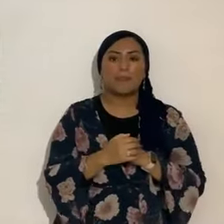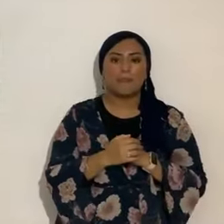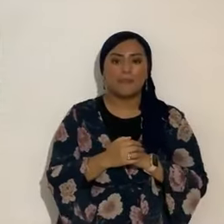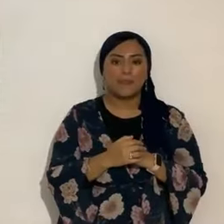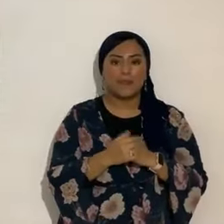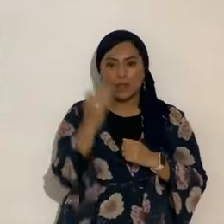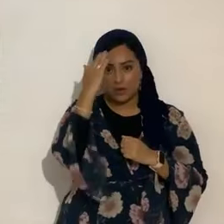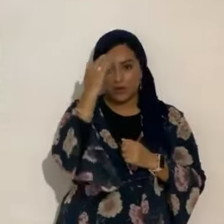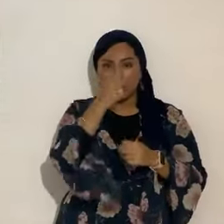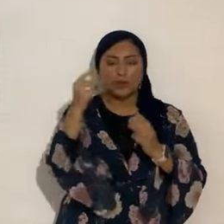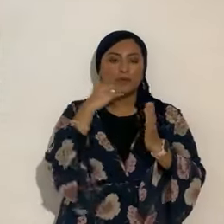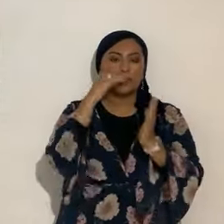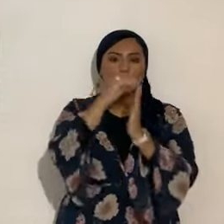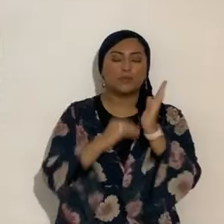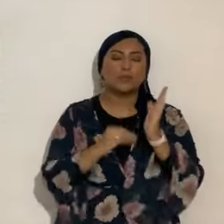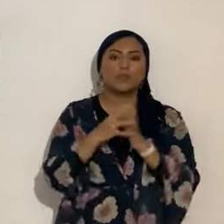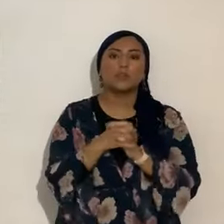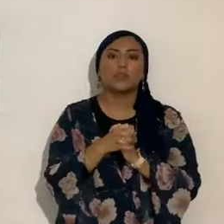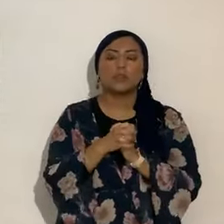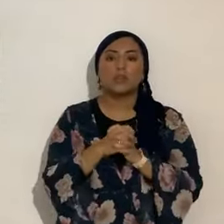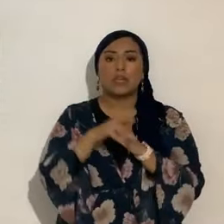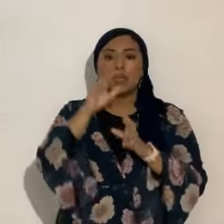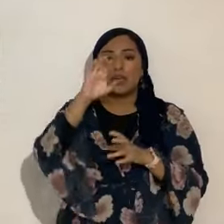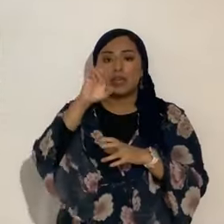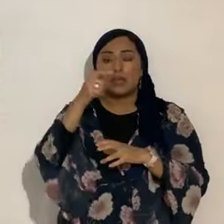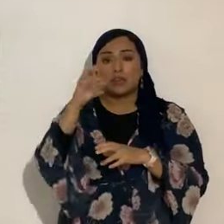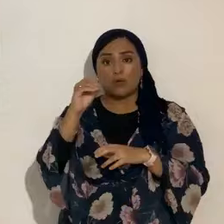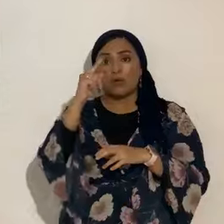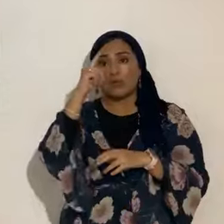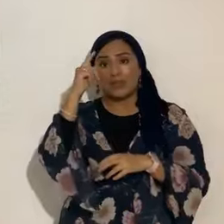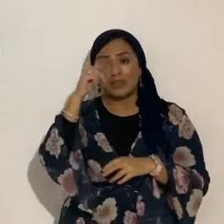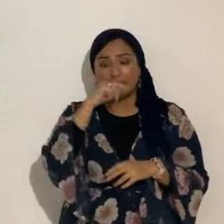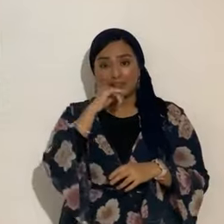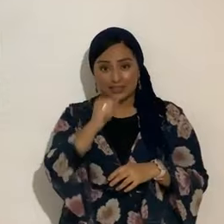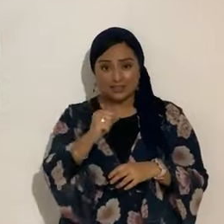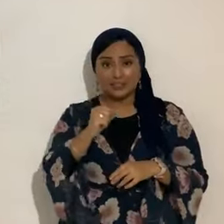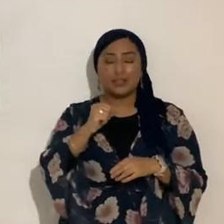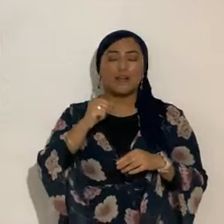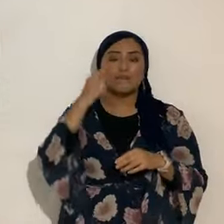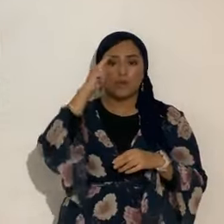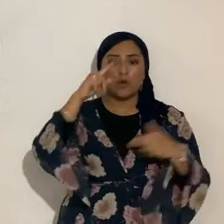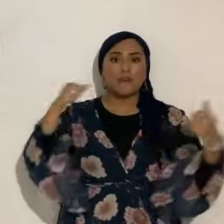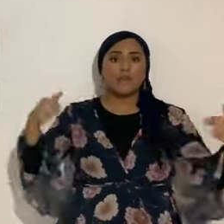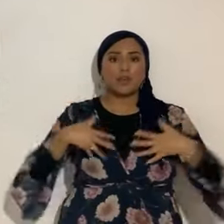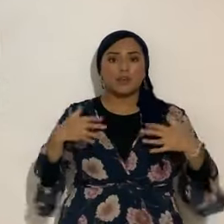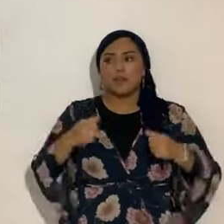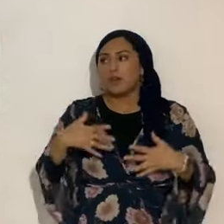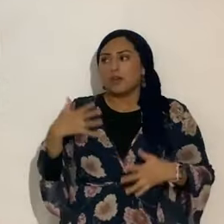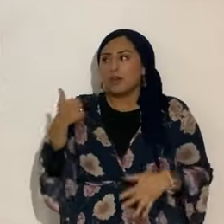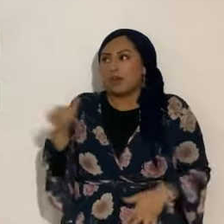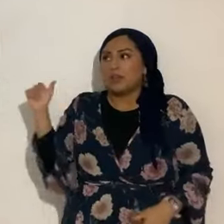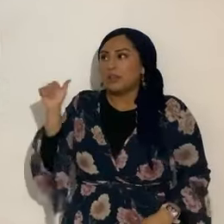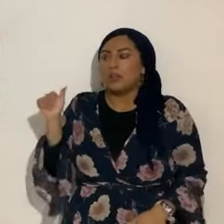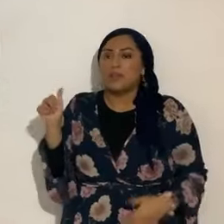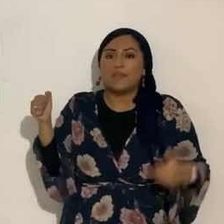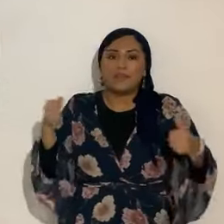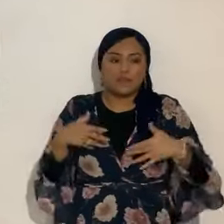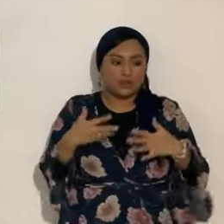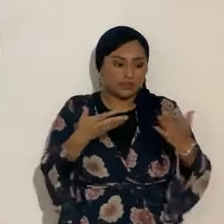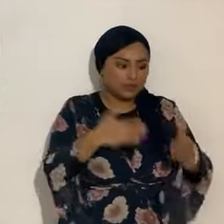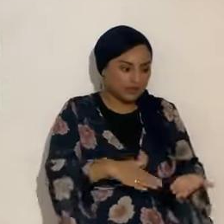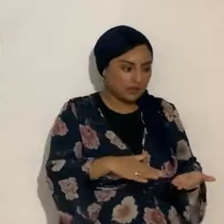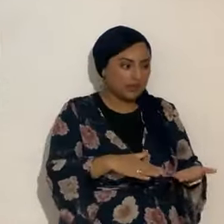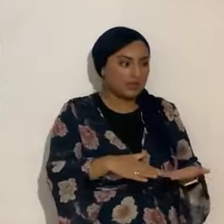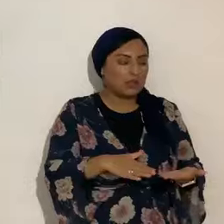están anotando. El ego es por el miedo a cualquier cosa, miedo a la